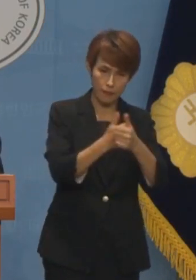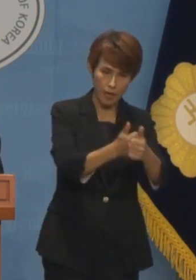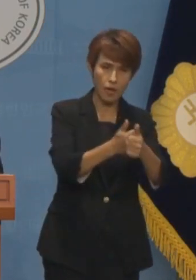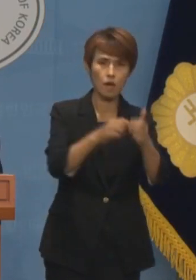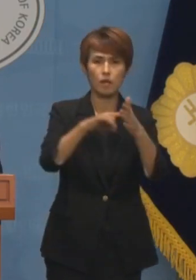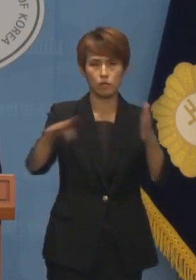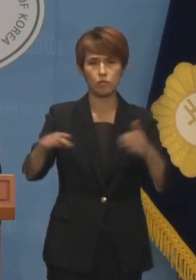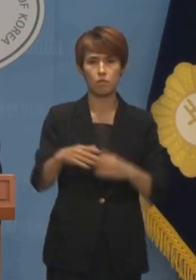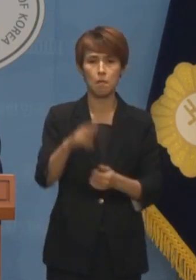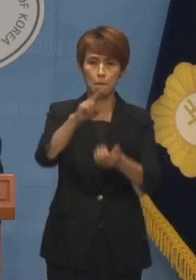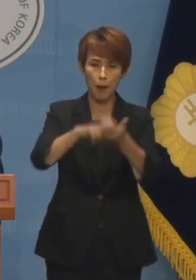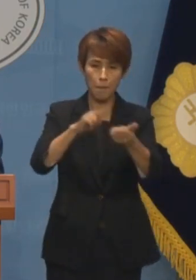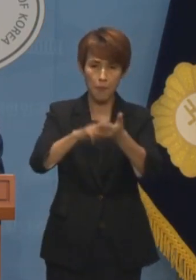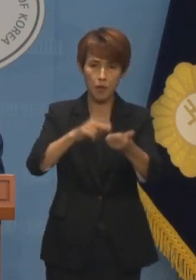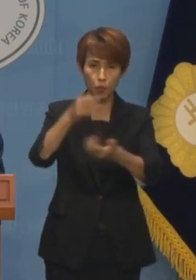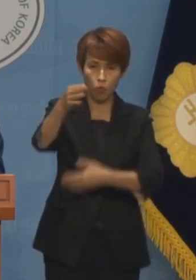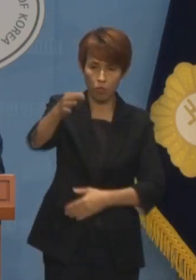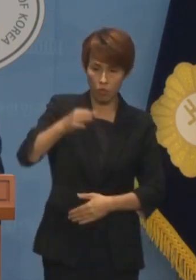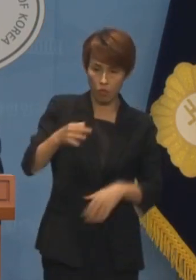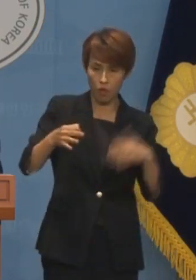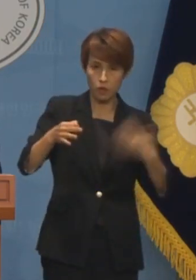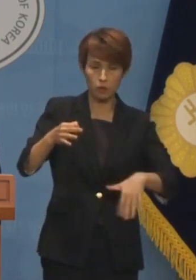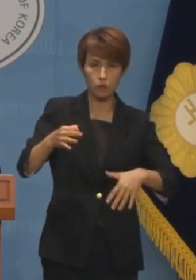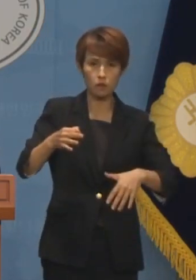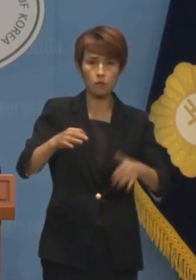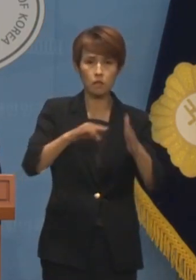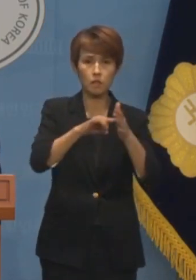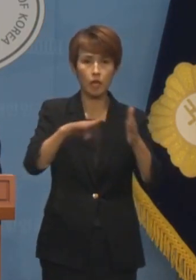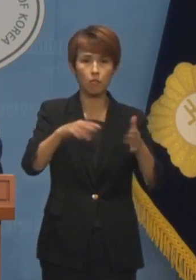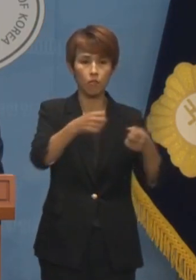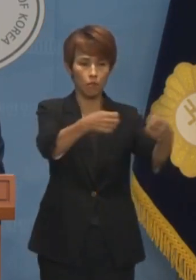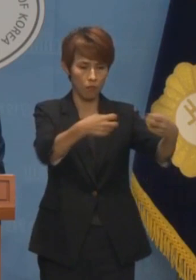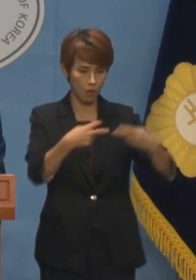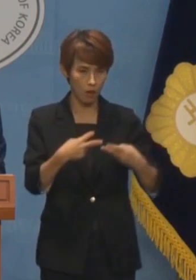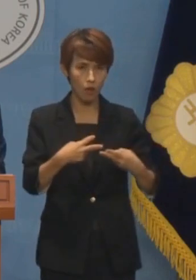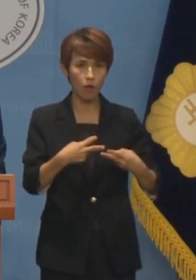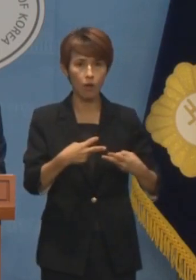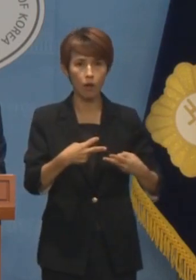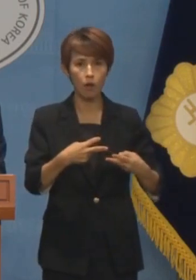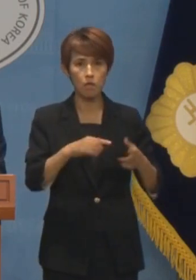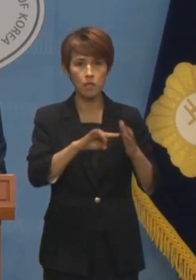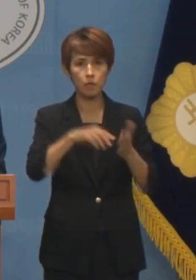대금은 정산이 되지 않았지만 세금 고지서는 날아들고 있습니다.